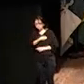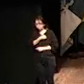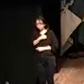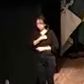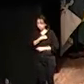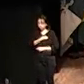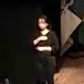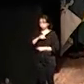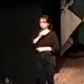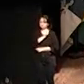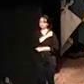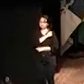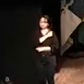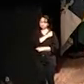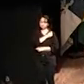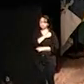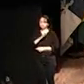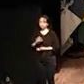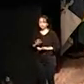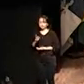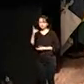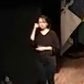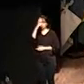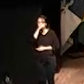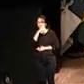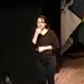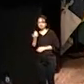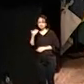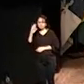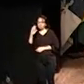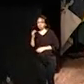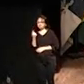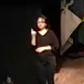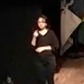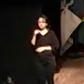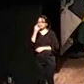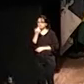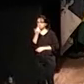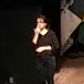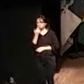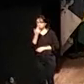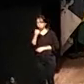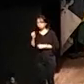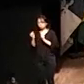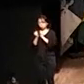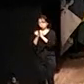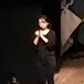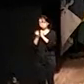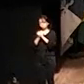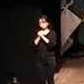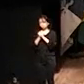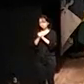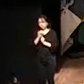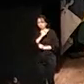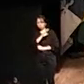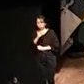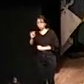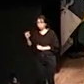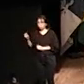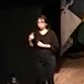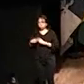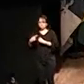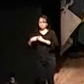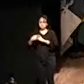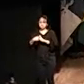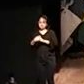cobrindo mais de um município extrapolando Esse número aí de alunos e aí a gente